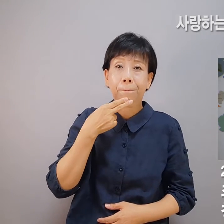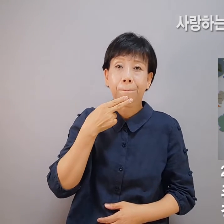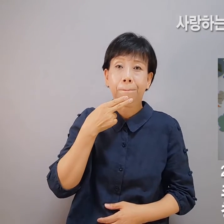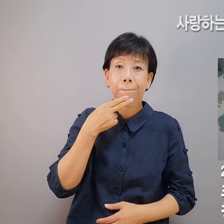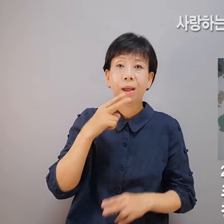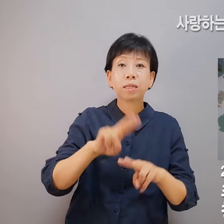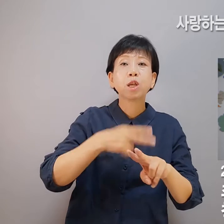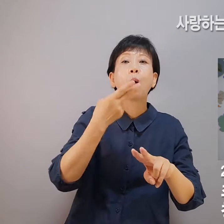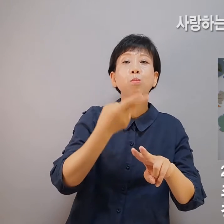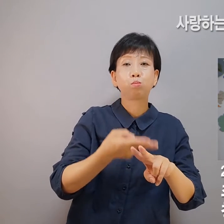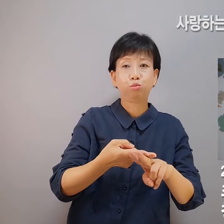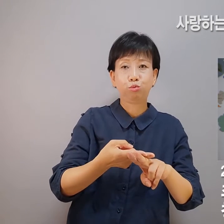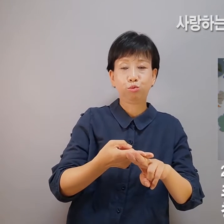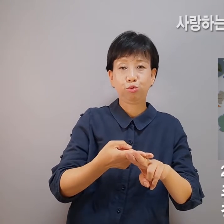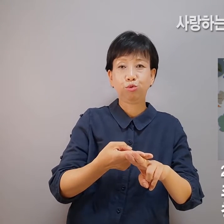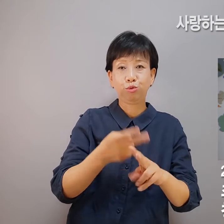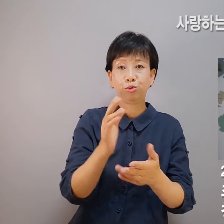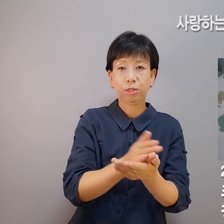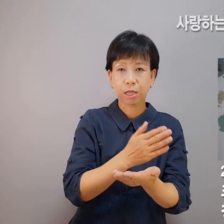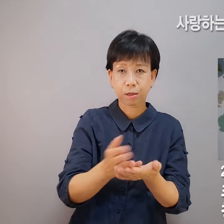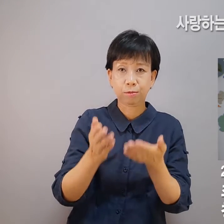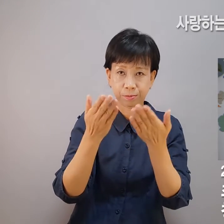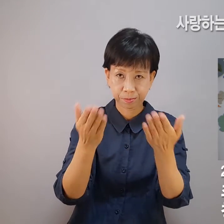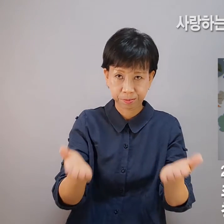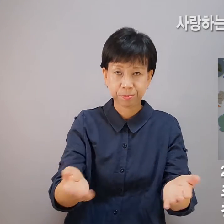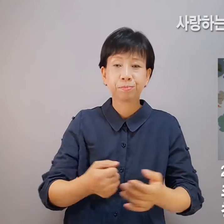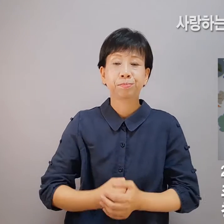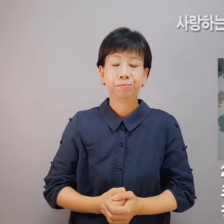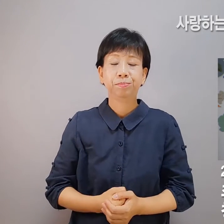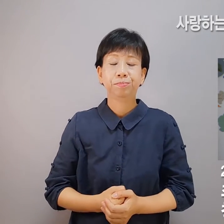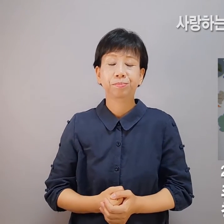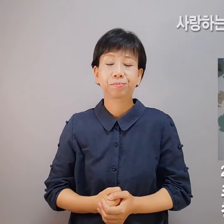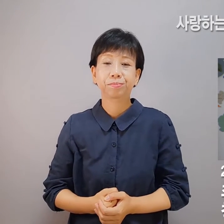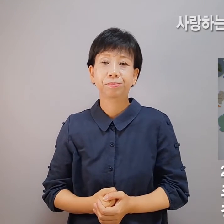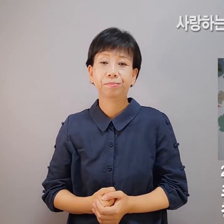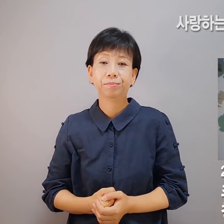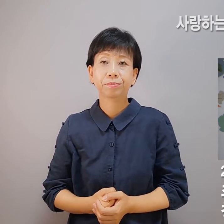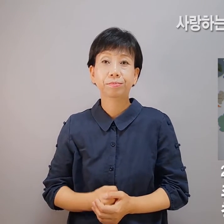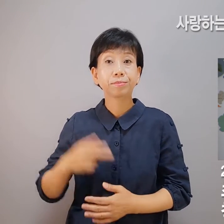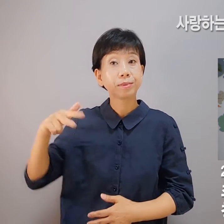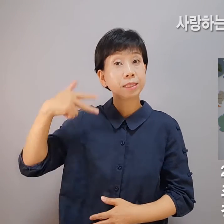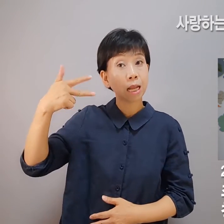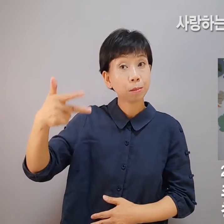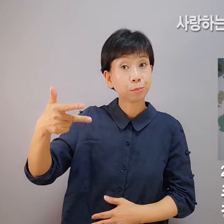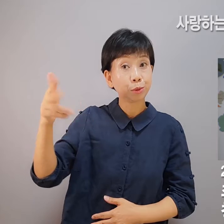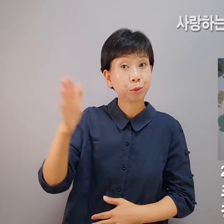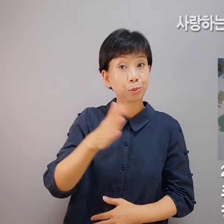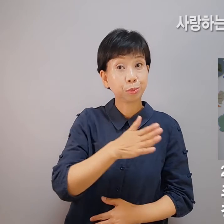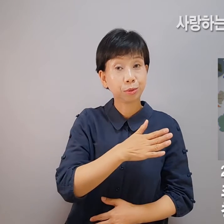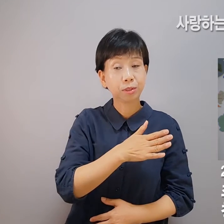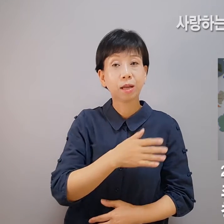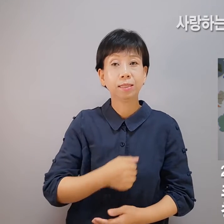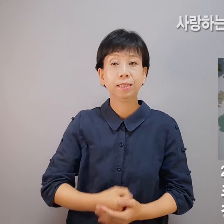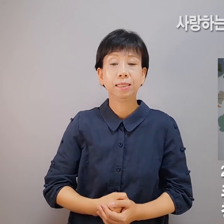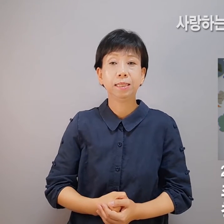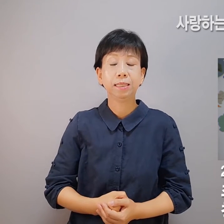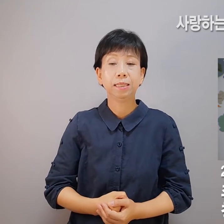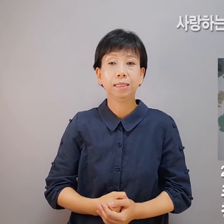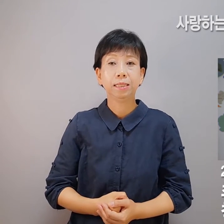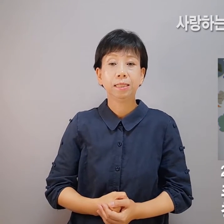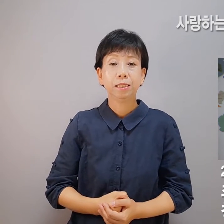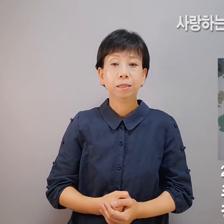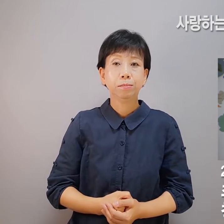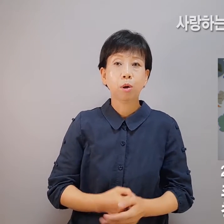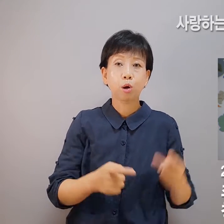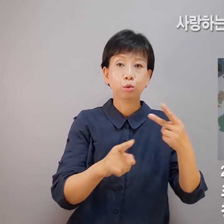그렇게 하겠습니다. 또 아이들 그렇게 좀 챙겨주시면 좋겠고요. 우리 다음 주부터는 이제 몇 주간 중고등부